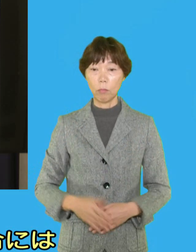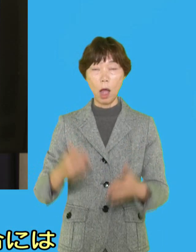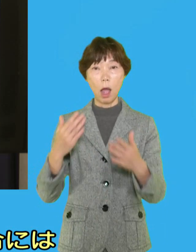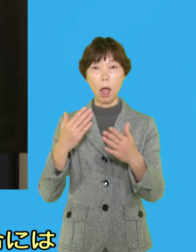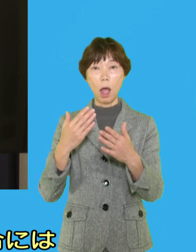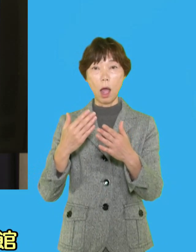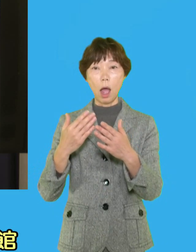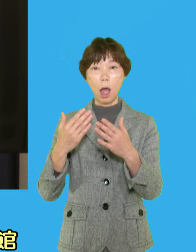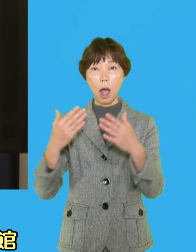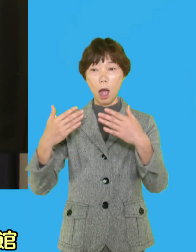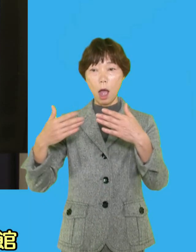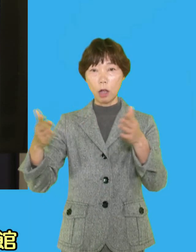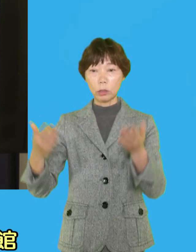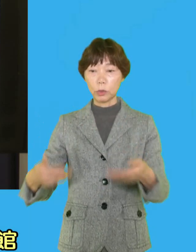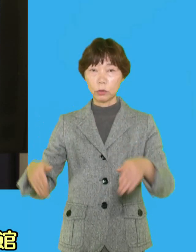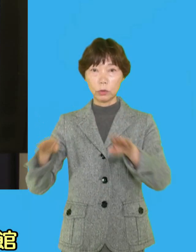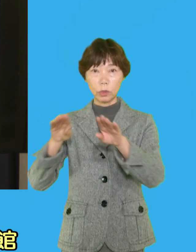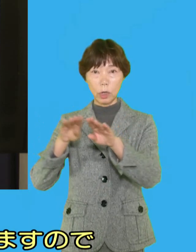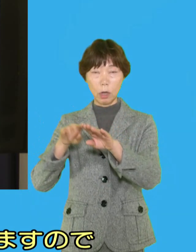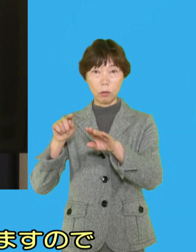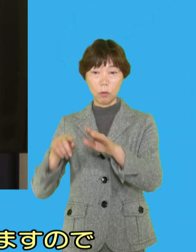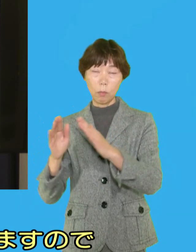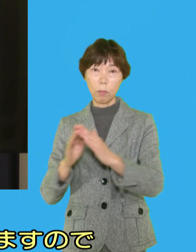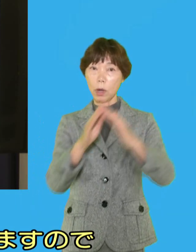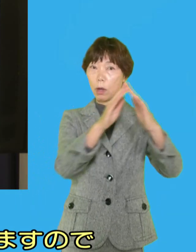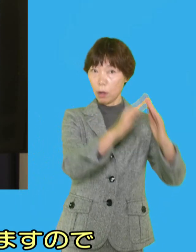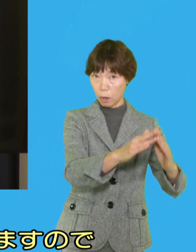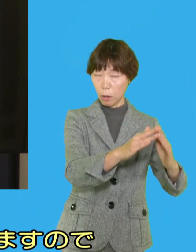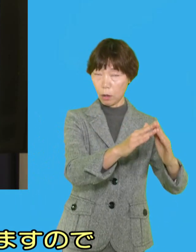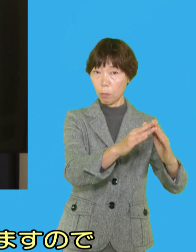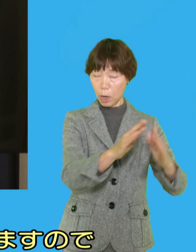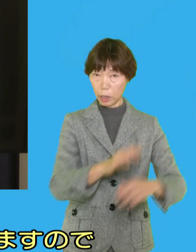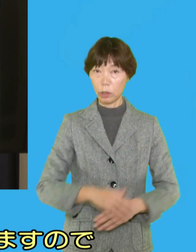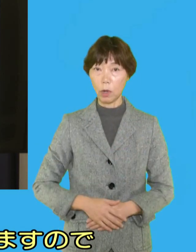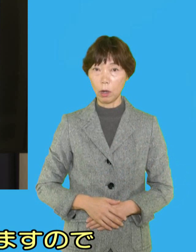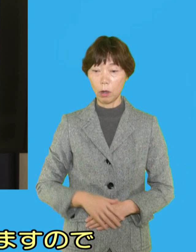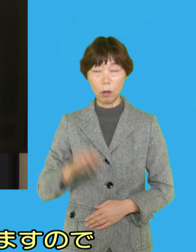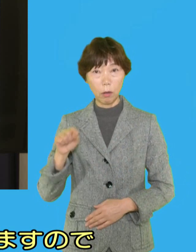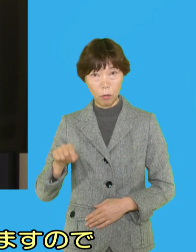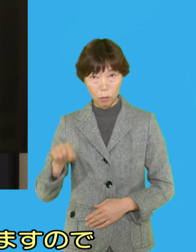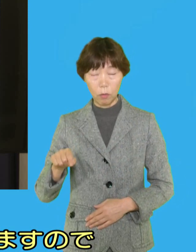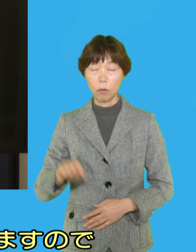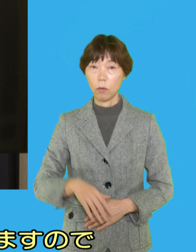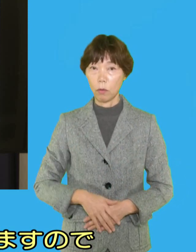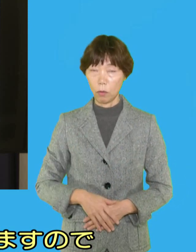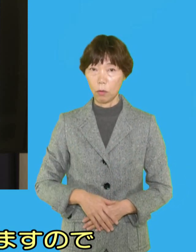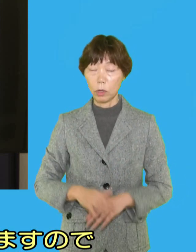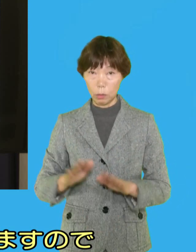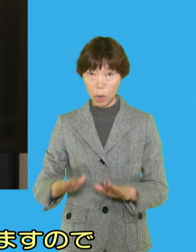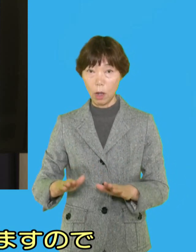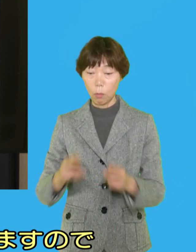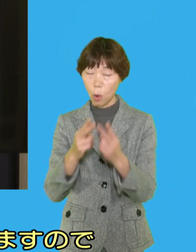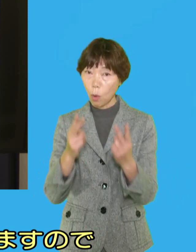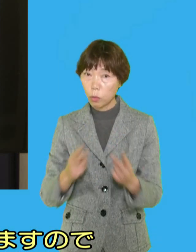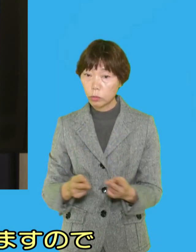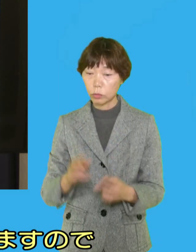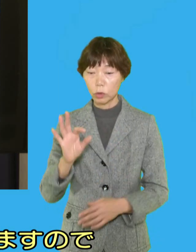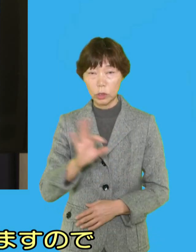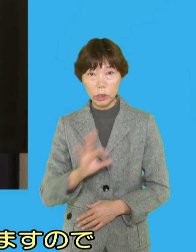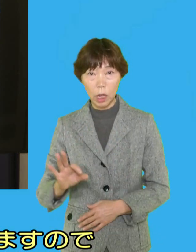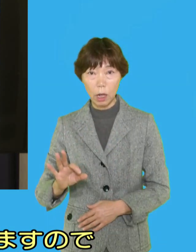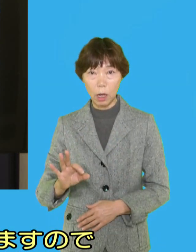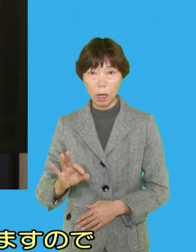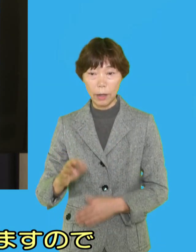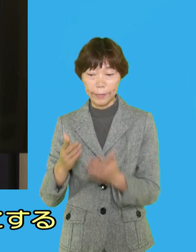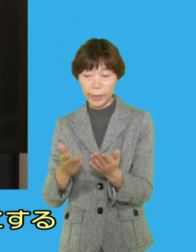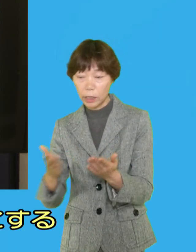に持ってくる場合にはですね、もちろん今の博物館、古墳に関する埋蔵物や展